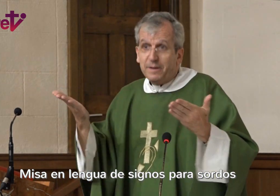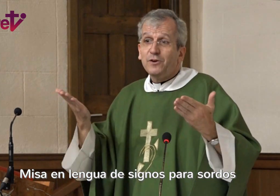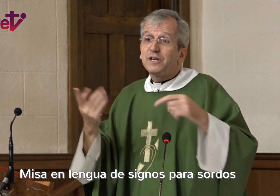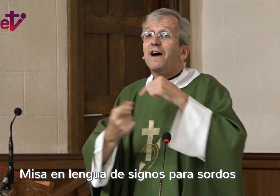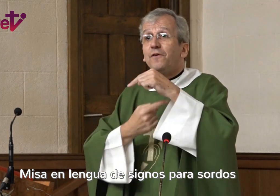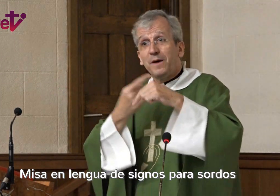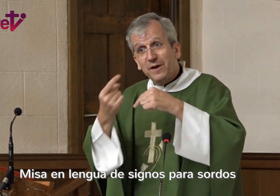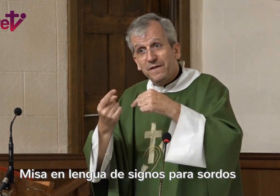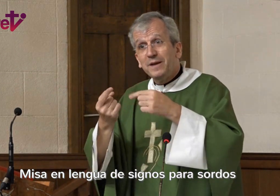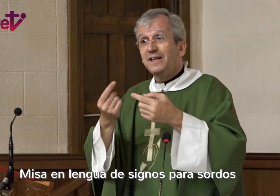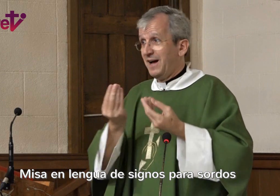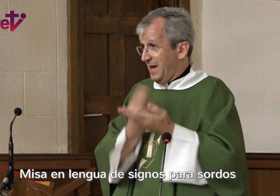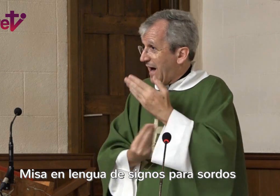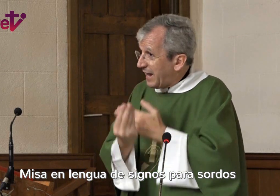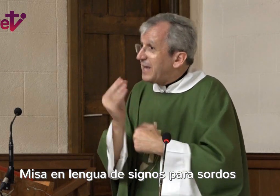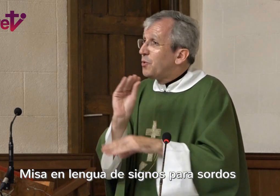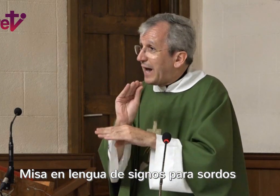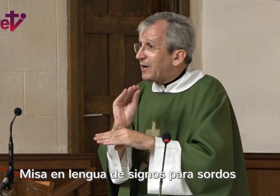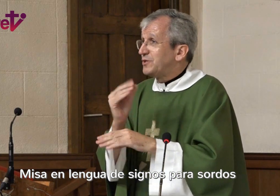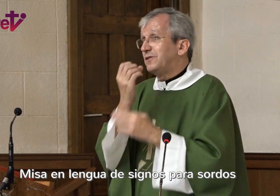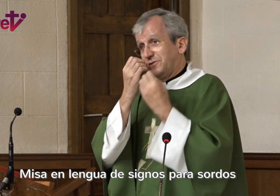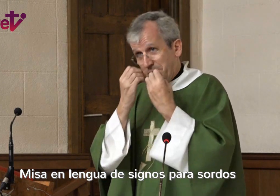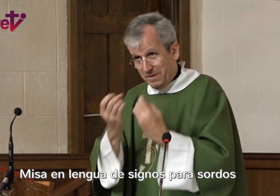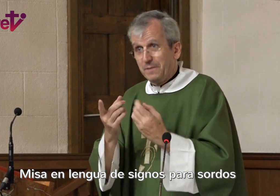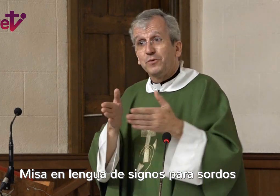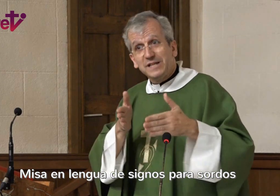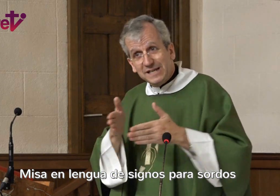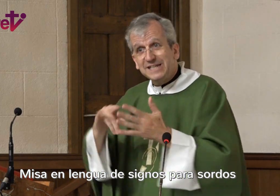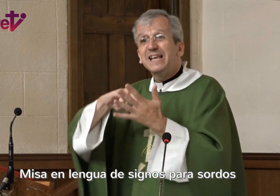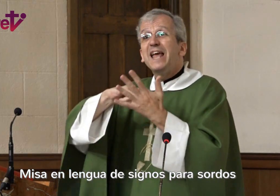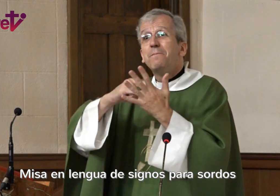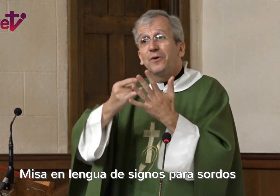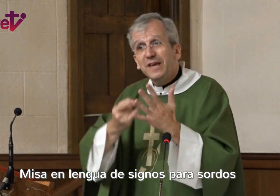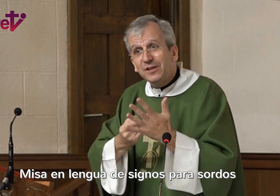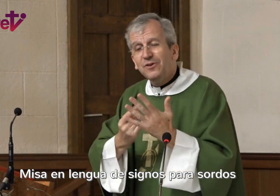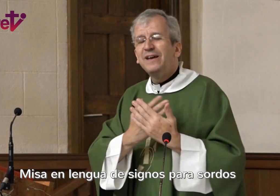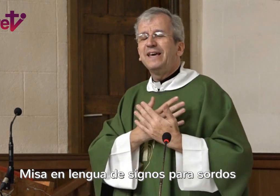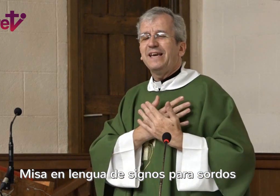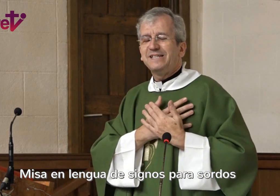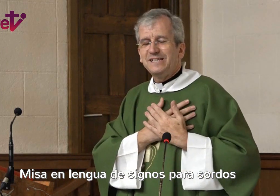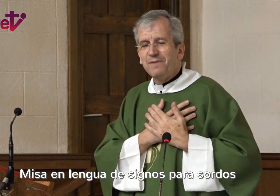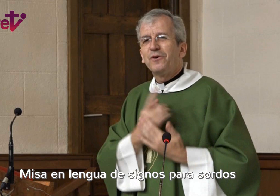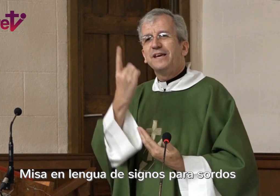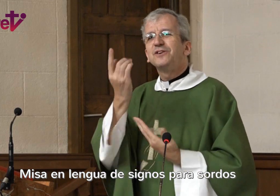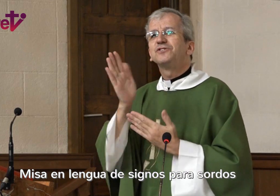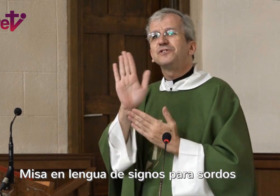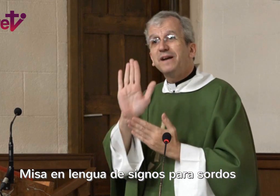abriros a formar una familia a educar a los hijos bien pues ese es el proyecto ese es el amor que Dios nos